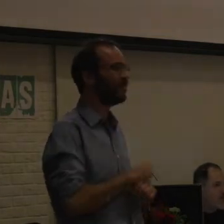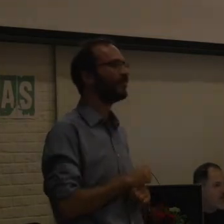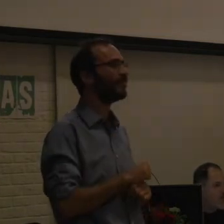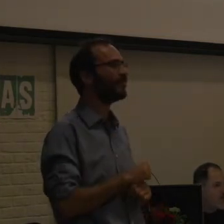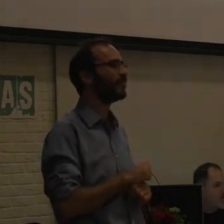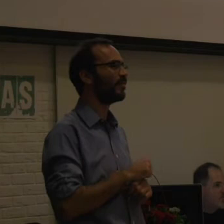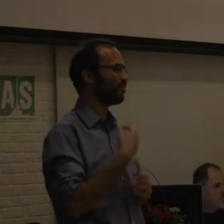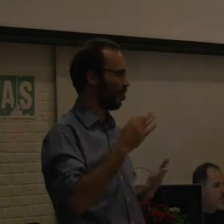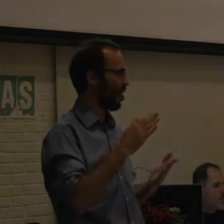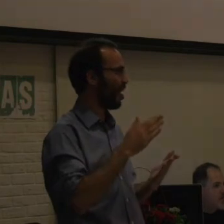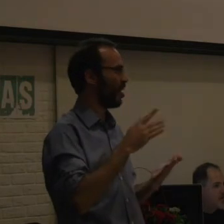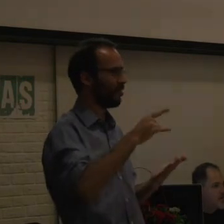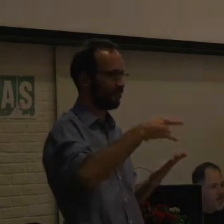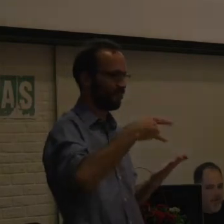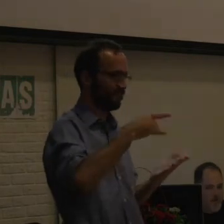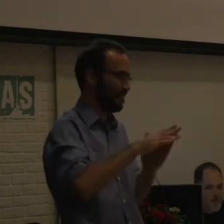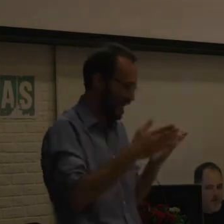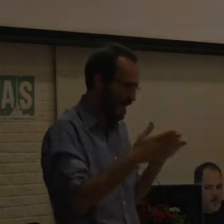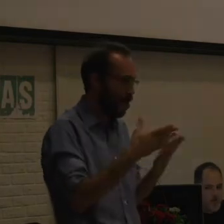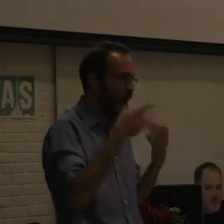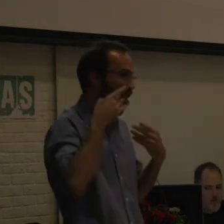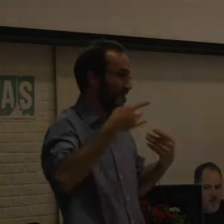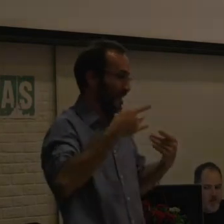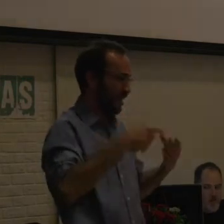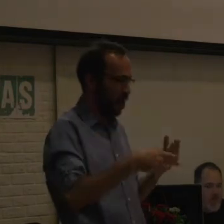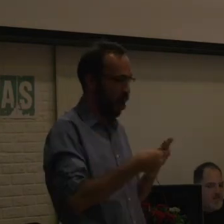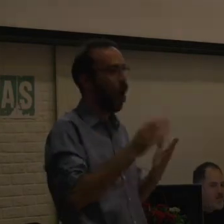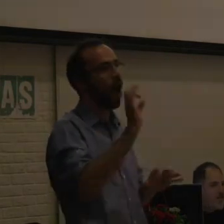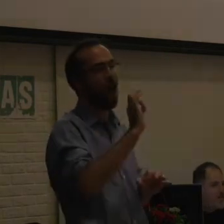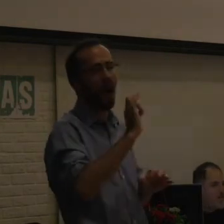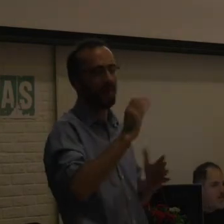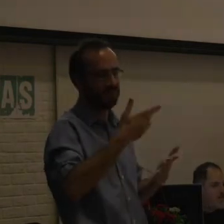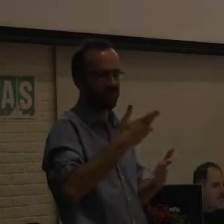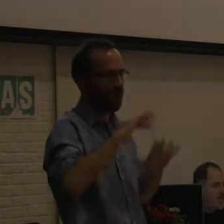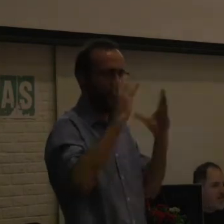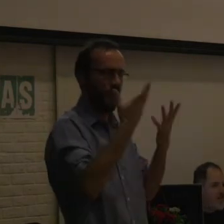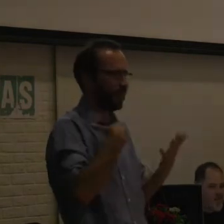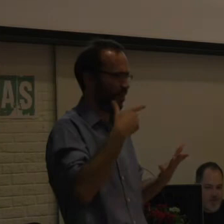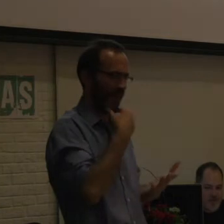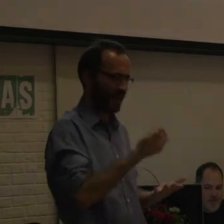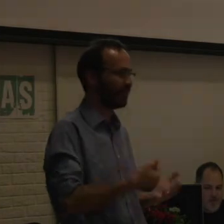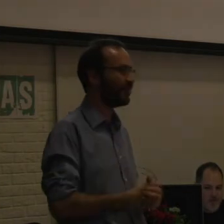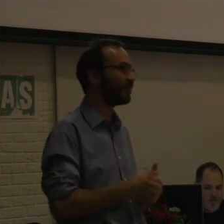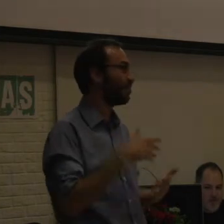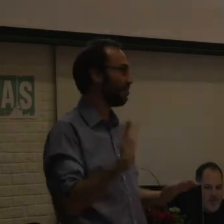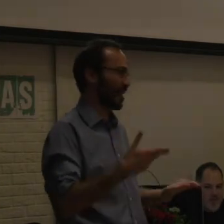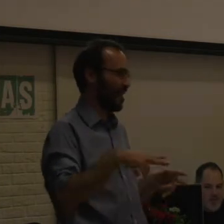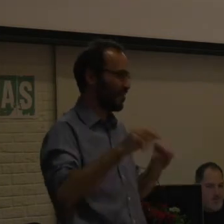formato impreso y se puede adquirir desde cualquier parte del mundo. Así que, bueno, pues hasta aquí la presentación y espero